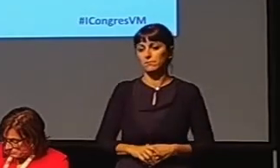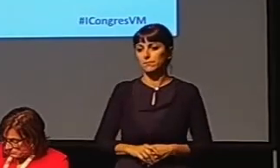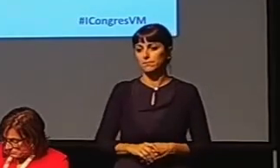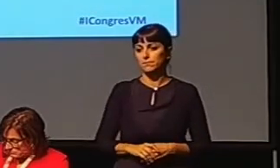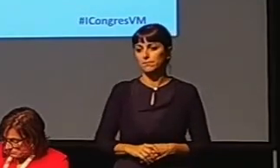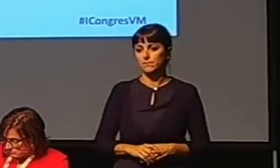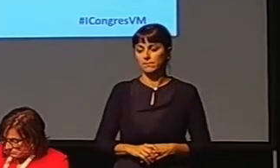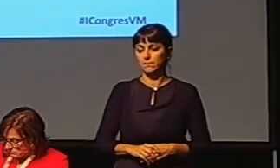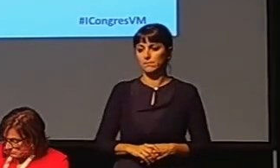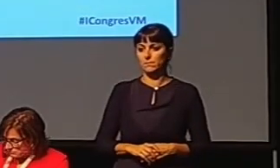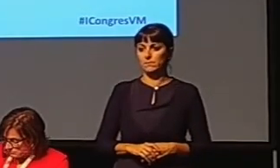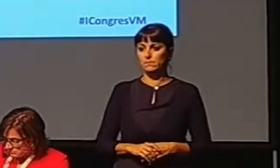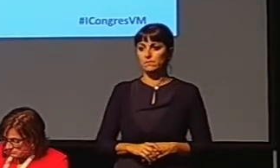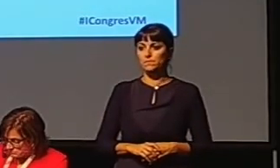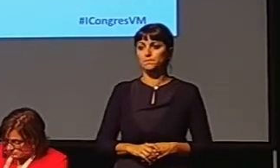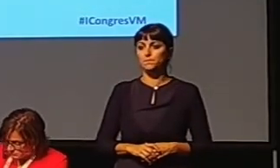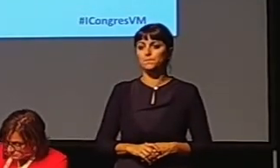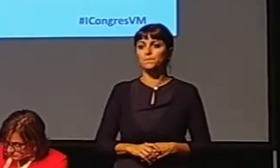possible que